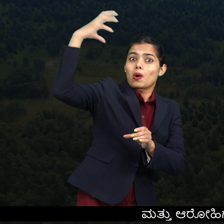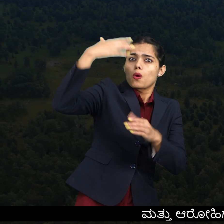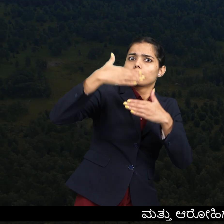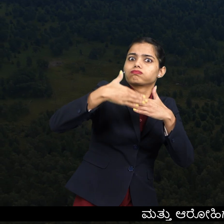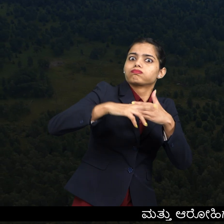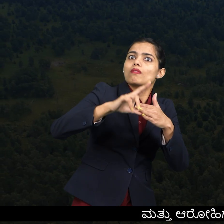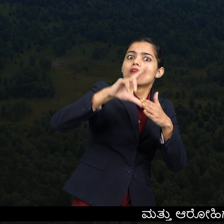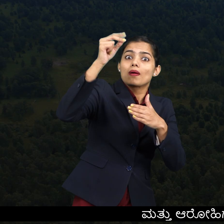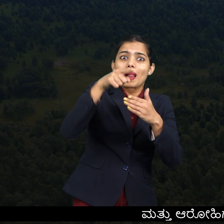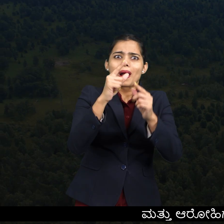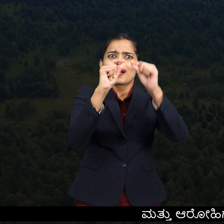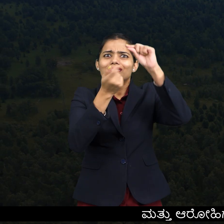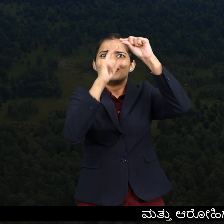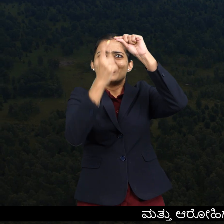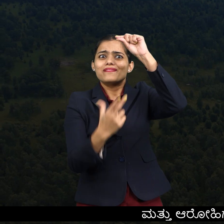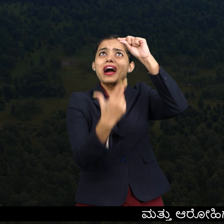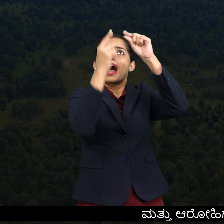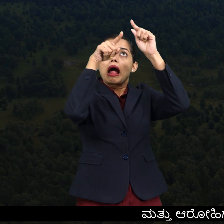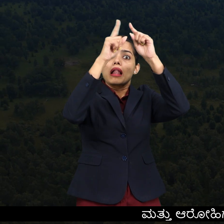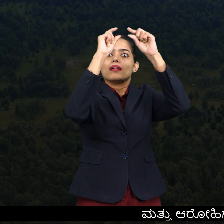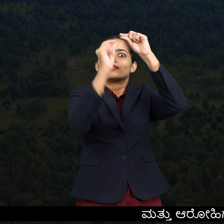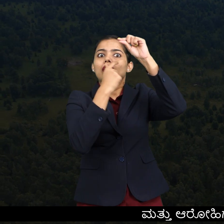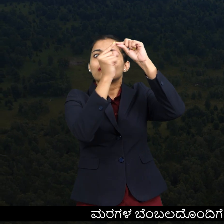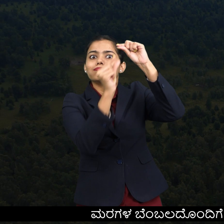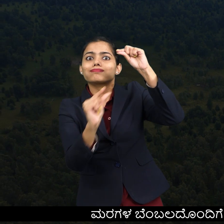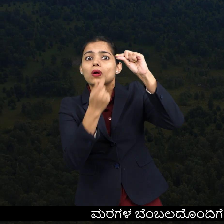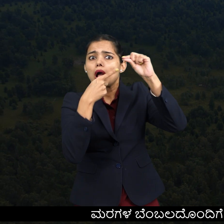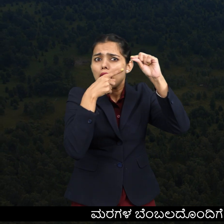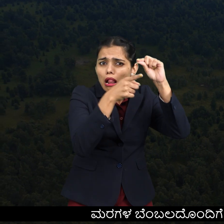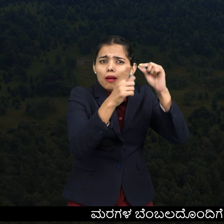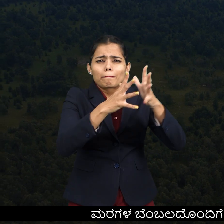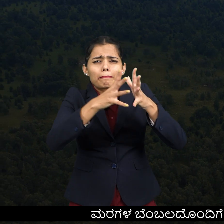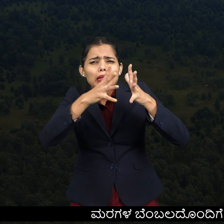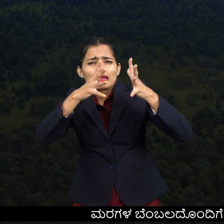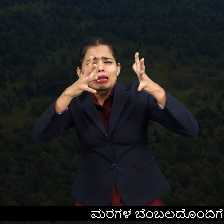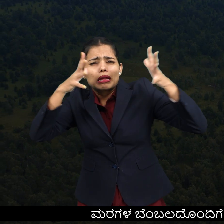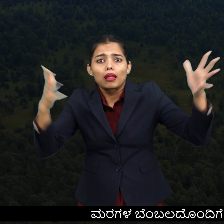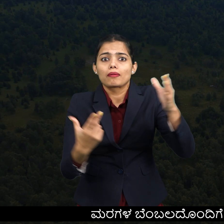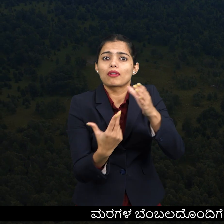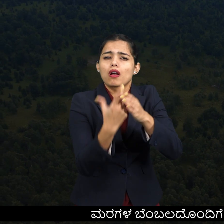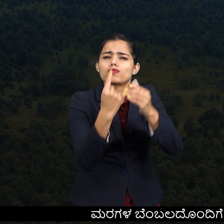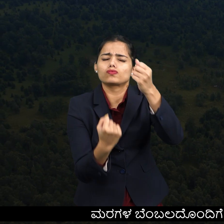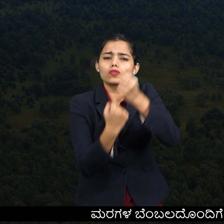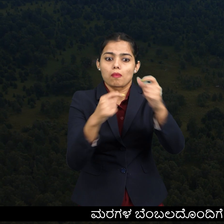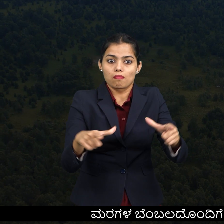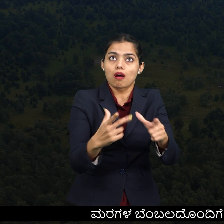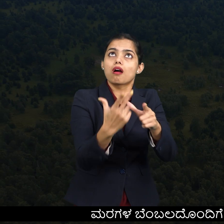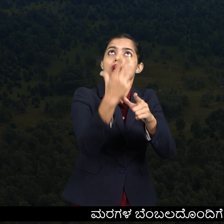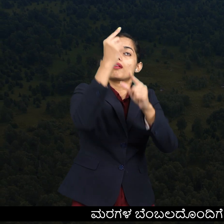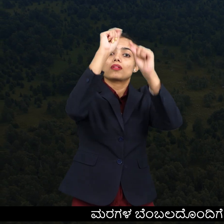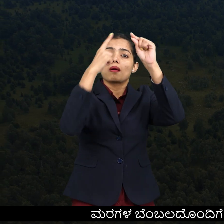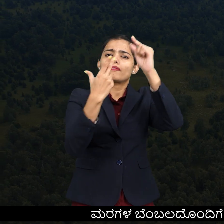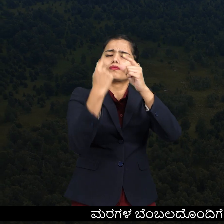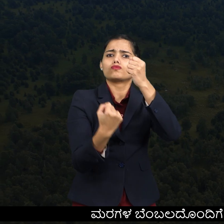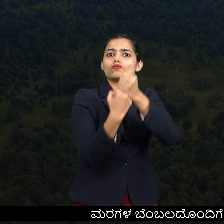ಮತ್ತು ಆರೋಹಿಗಳು ಮತ್ತು ಬಳ್ಳಿಗಳು ಮರಗಳ ಬೆಂಬಲದೊಂದಿಗೆ ಹೆಚ್ಚಿನ ಎತ್ತರಕ್ಕೆ